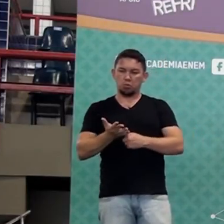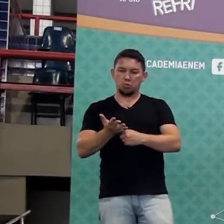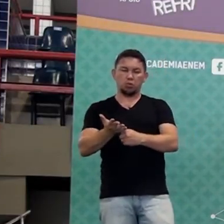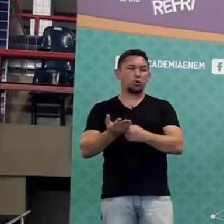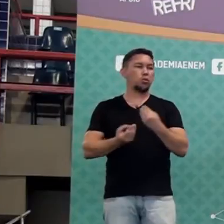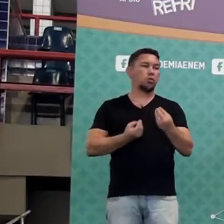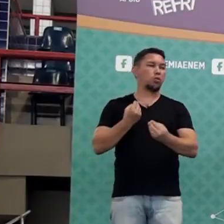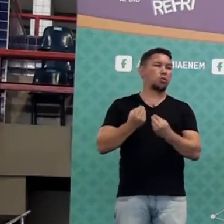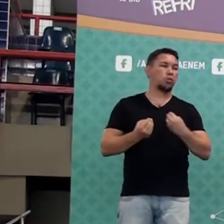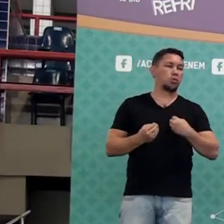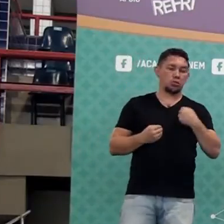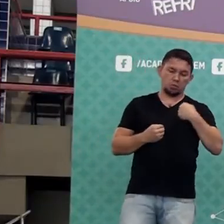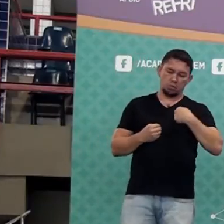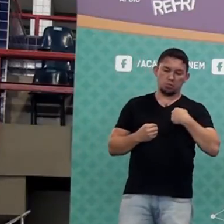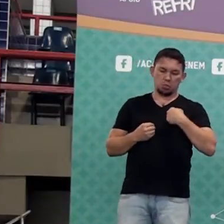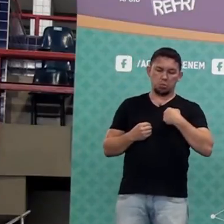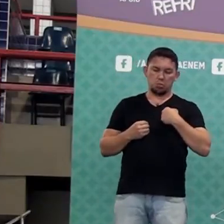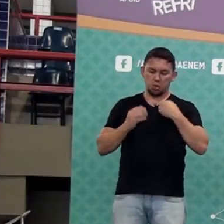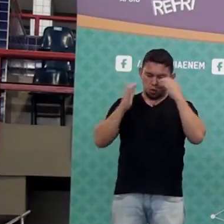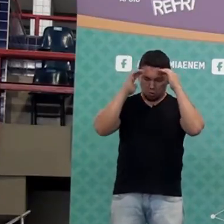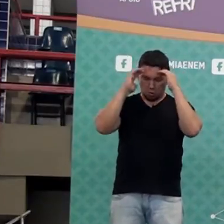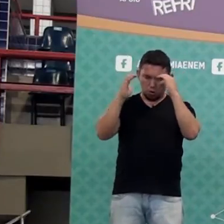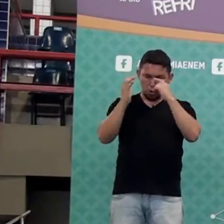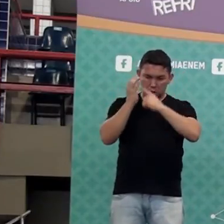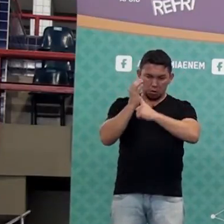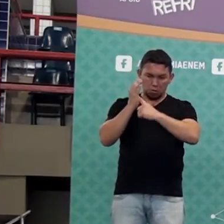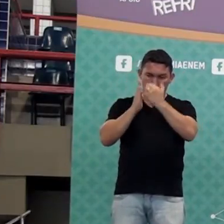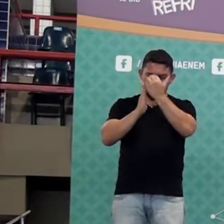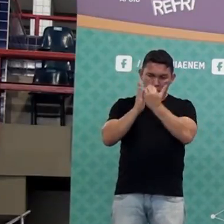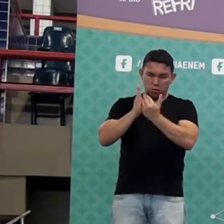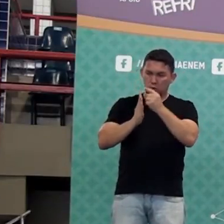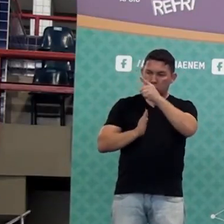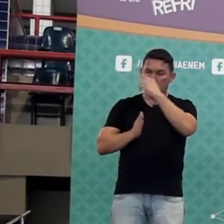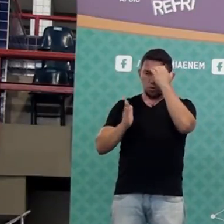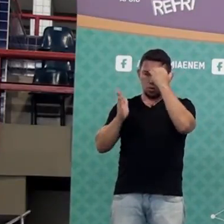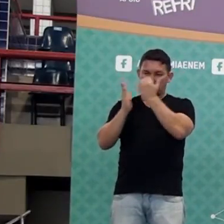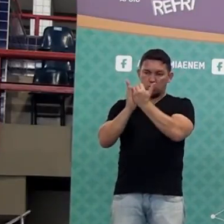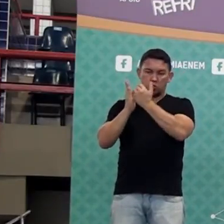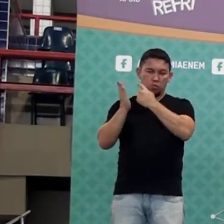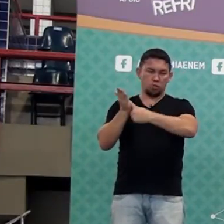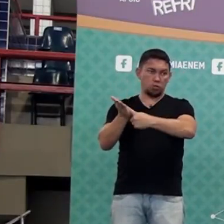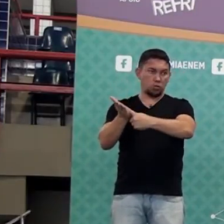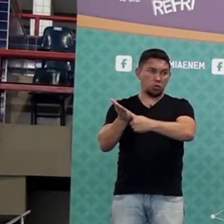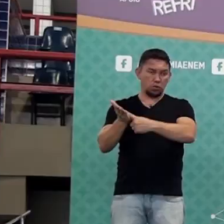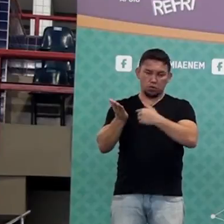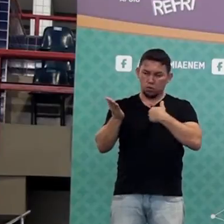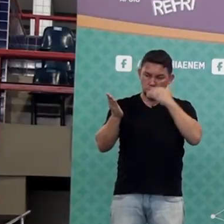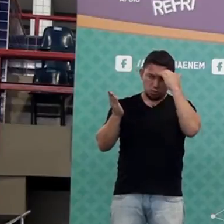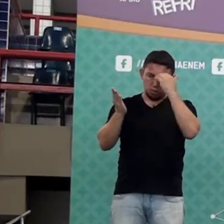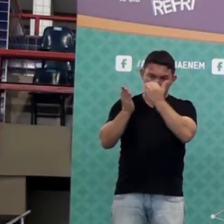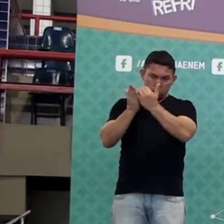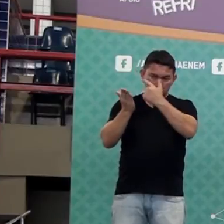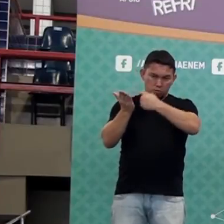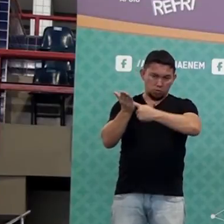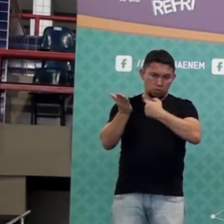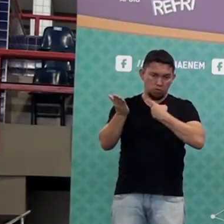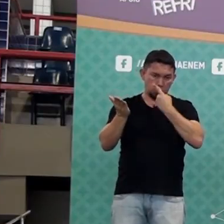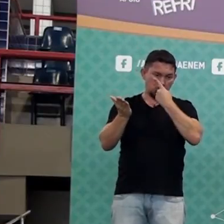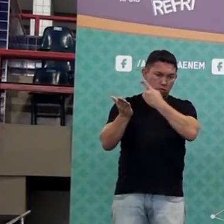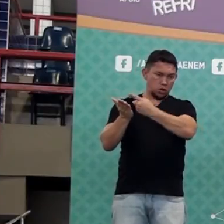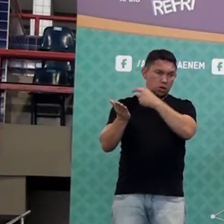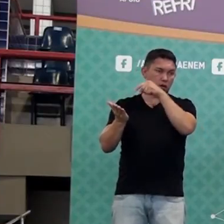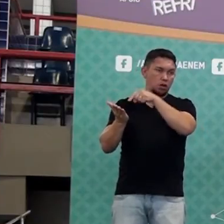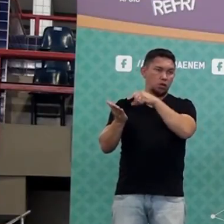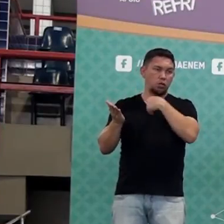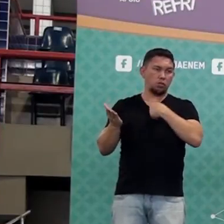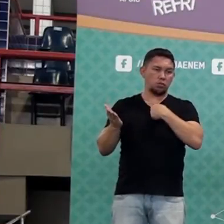como é que é o acordo? Eu cumpro a minha parte, você cumpre a sua parte. A partir do momento que eu não cumpro aquilo que eu me